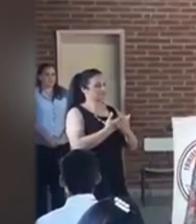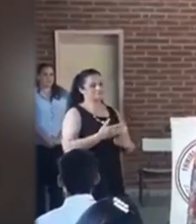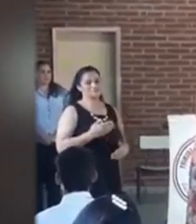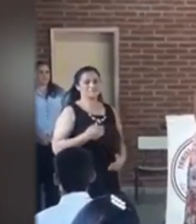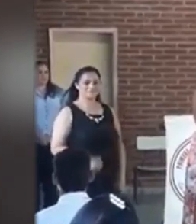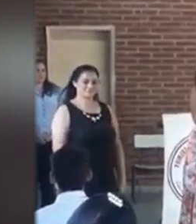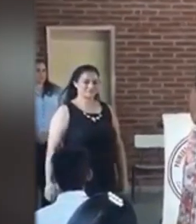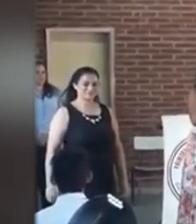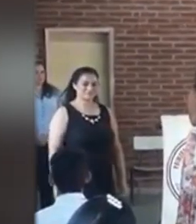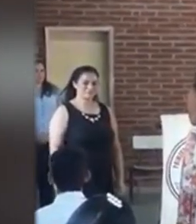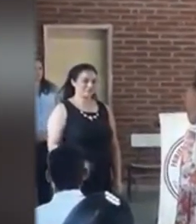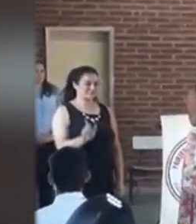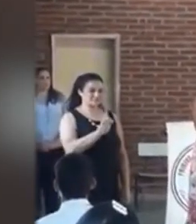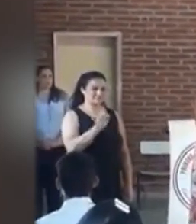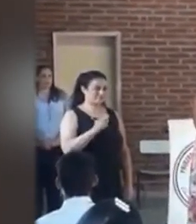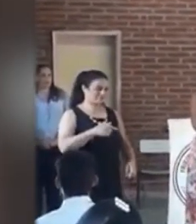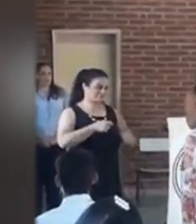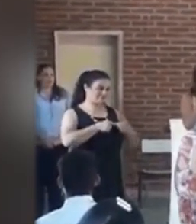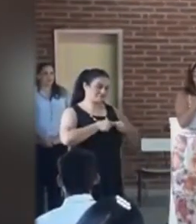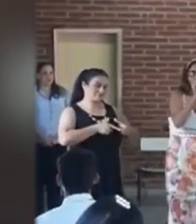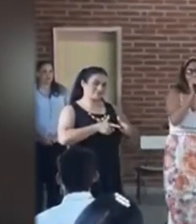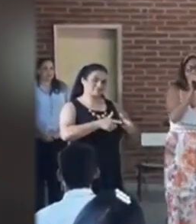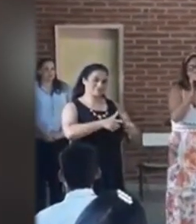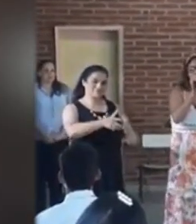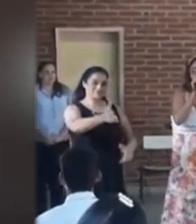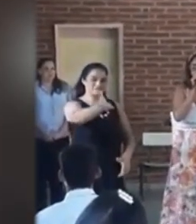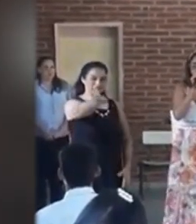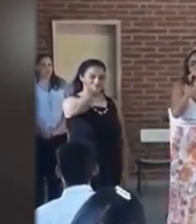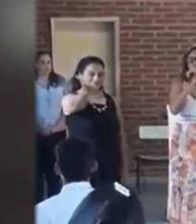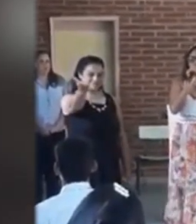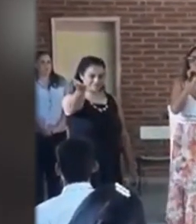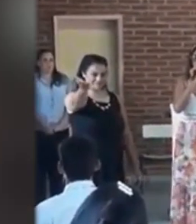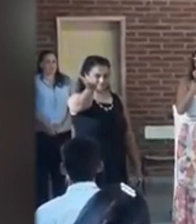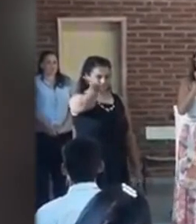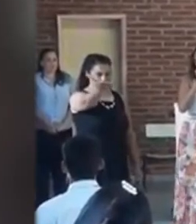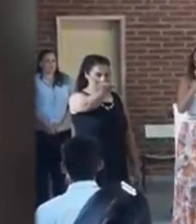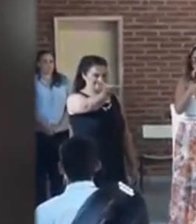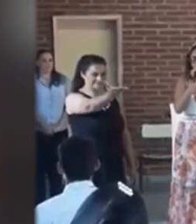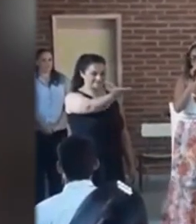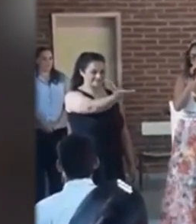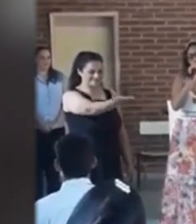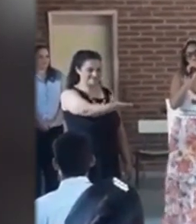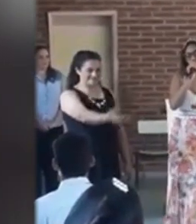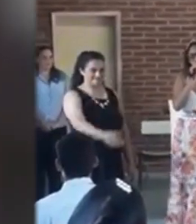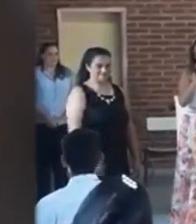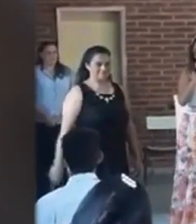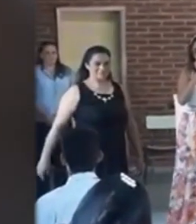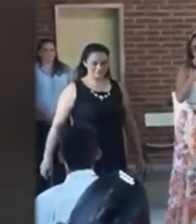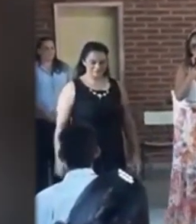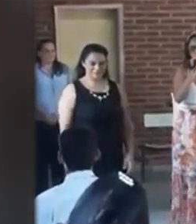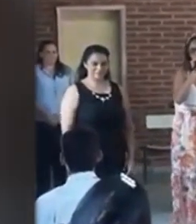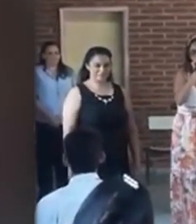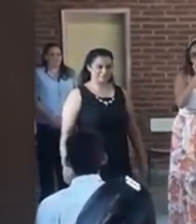congreso en Ginebra donde se reunieron todas las personas con discapacidad de diferentes ámbitos y